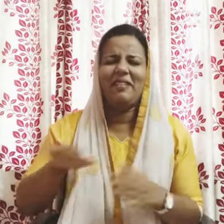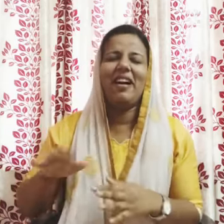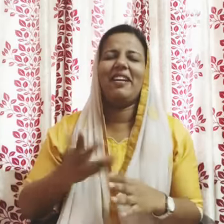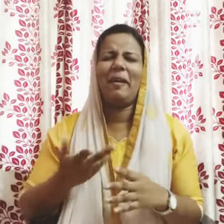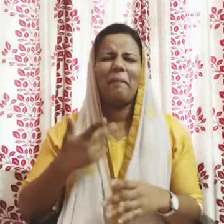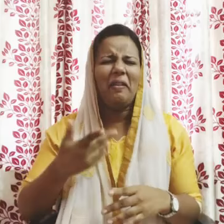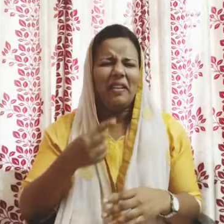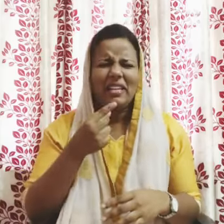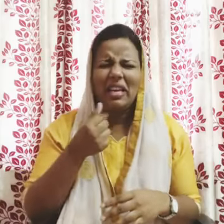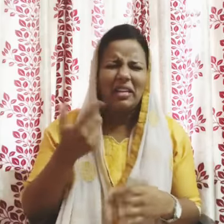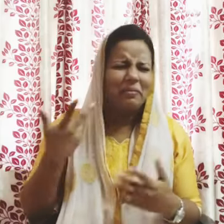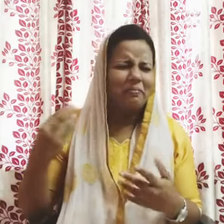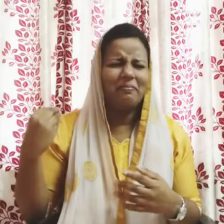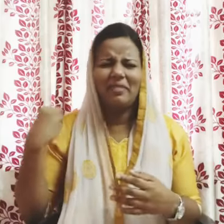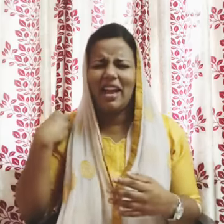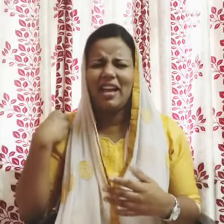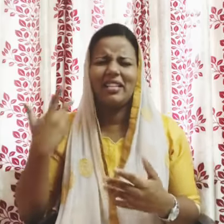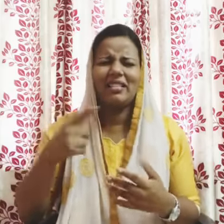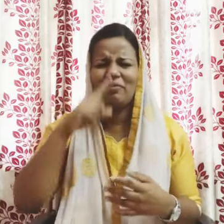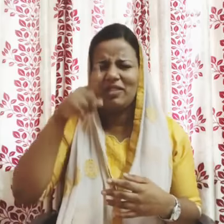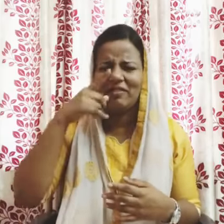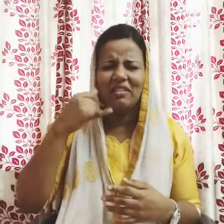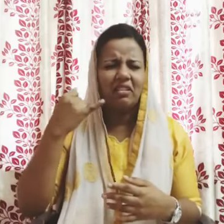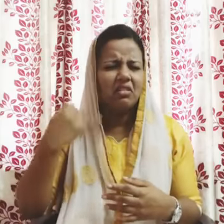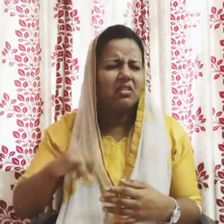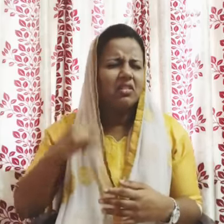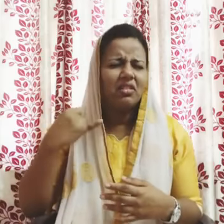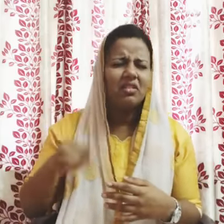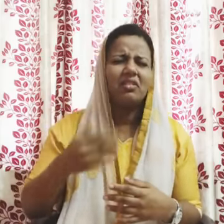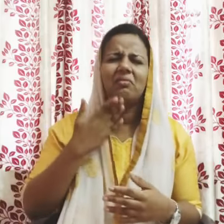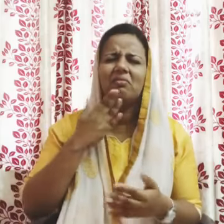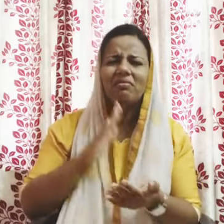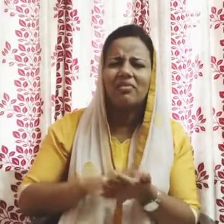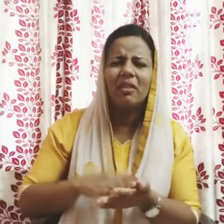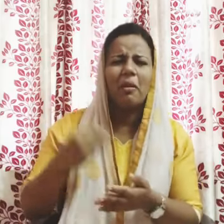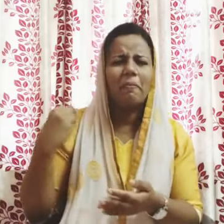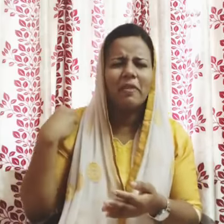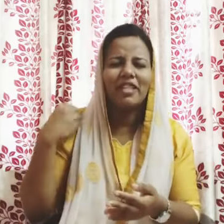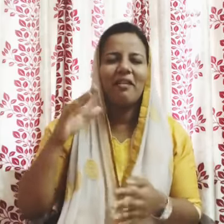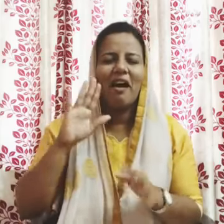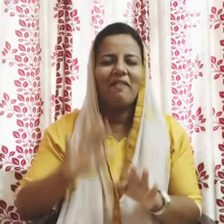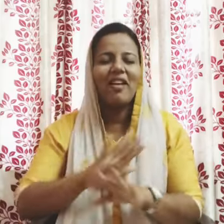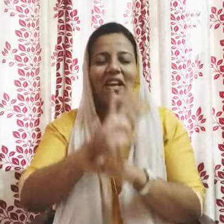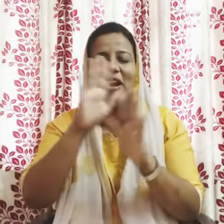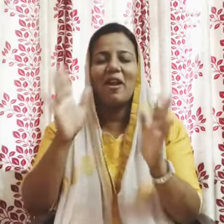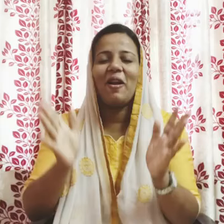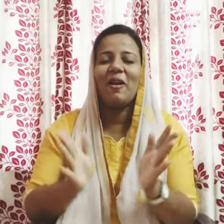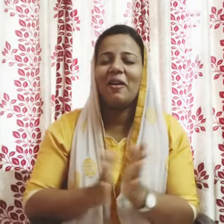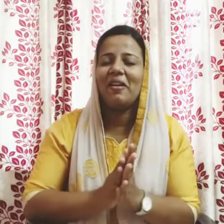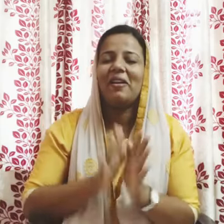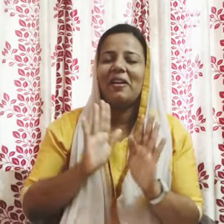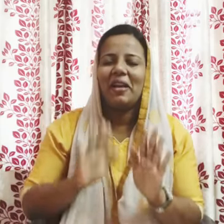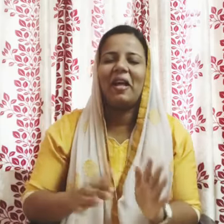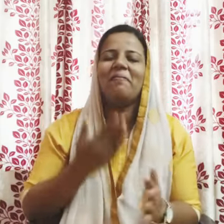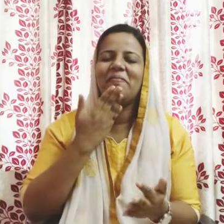മധുരമായി മാറട്ടെ. എവിടൊക്കെ കയ്പ് അനുഭവപ്പെട്ടോ, എവിടൊക്കെ ജീവിതത്തിൽ തിക്ത അനുഭവങ്ങൾ, തിന്മ അനുഭവിച്ചോ, അവിടൊക്കെ യേശു ക്രിസ്തുവിന്റെ നാമത്തിൽ ഇവർ